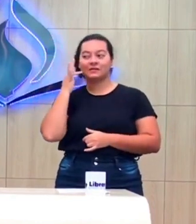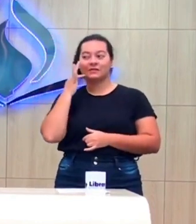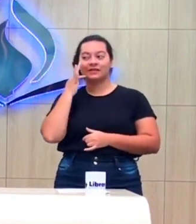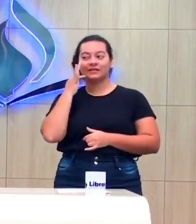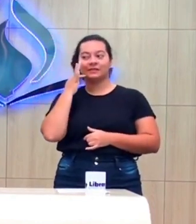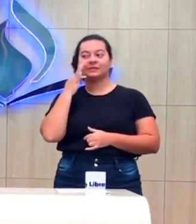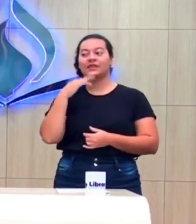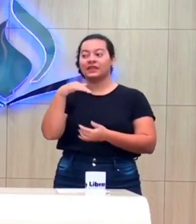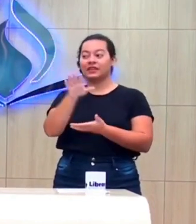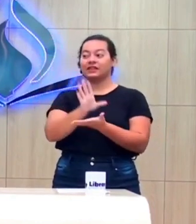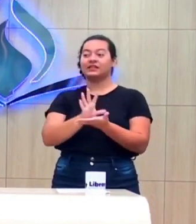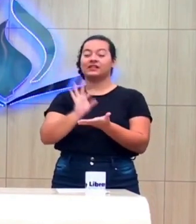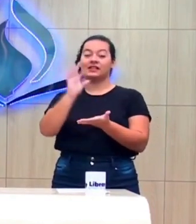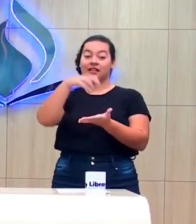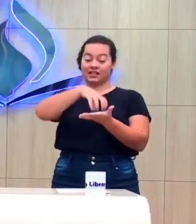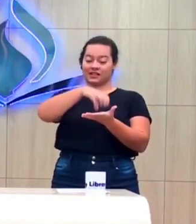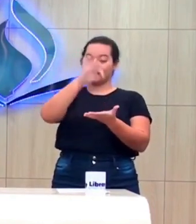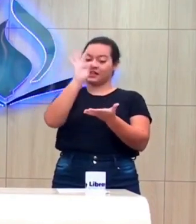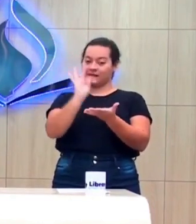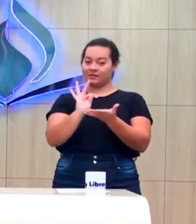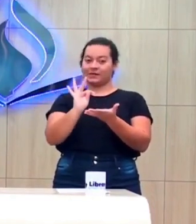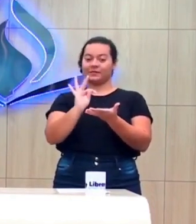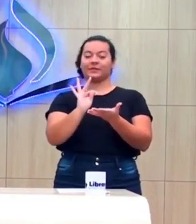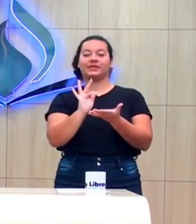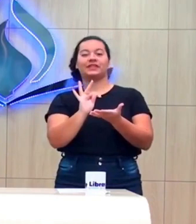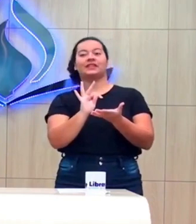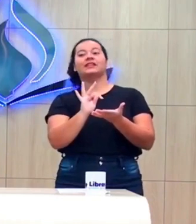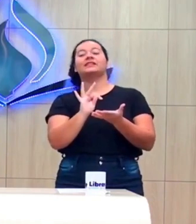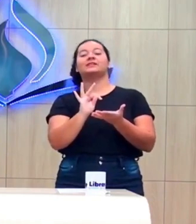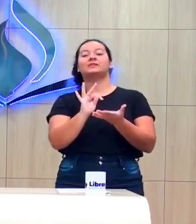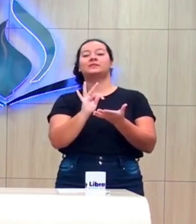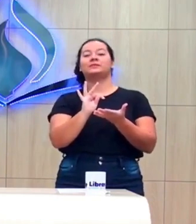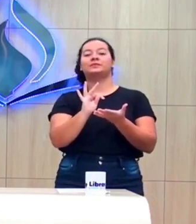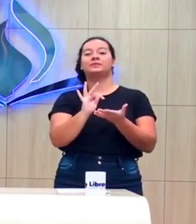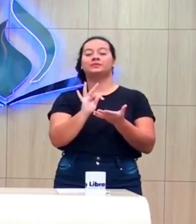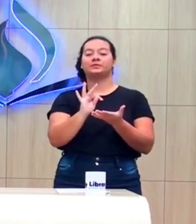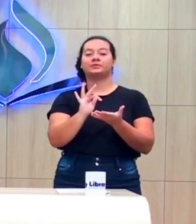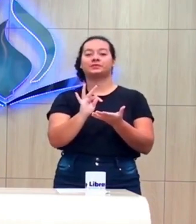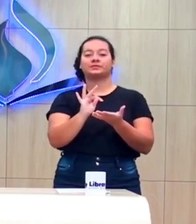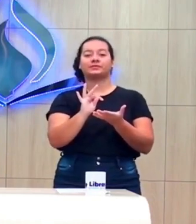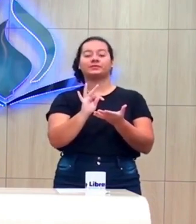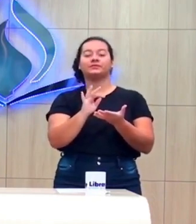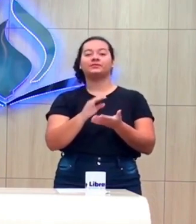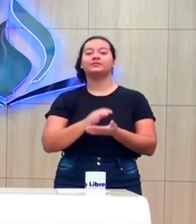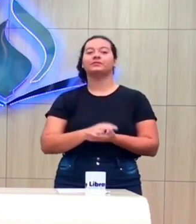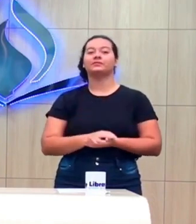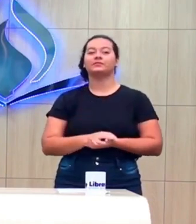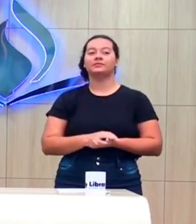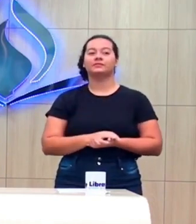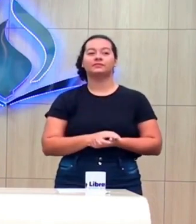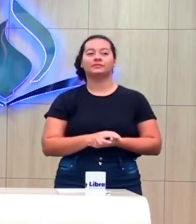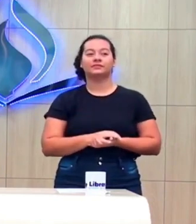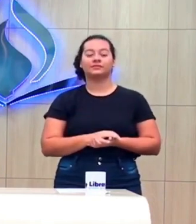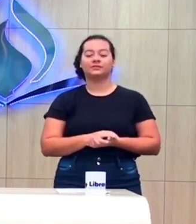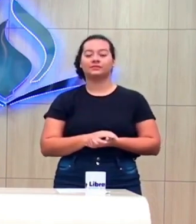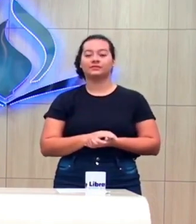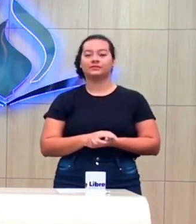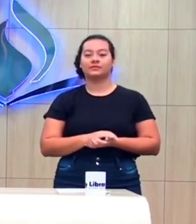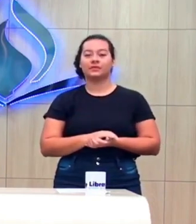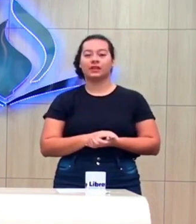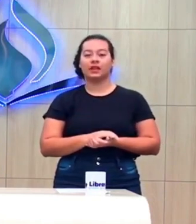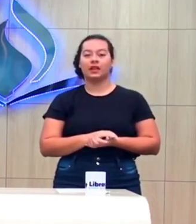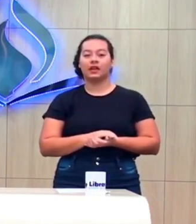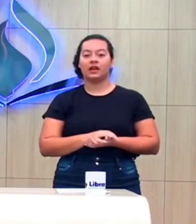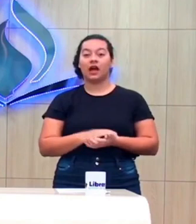parte também desse grupo Libras, Expressão da Alma. Como nós estivemos juntos no